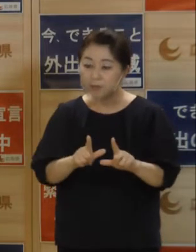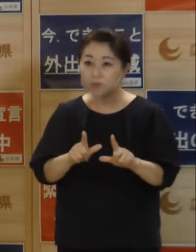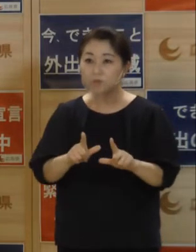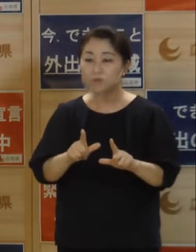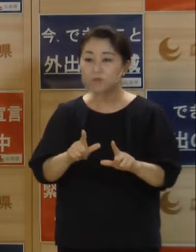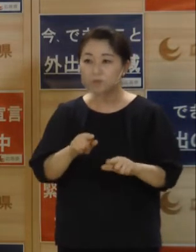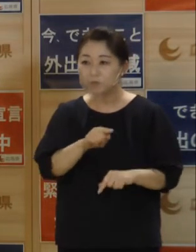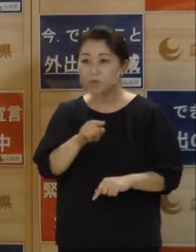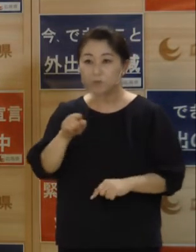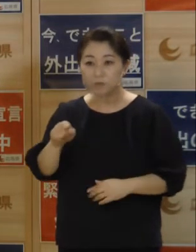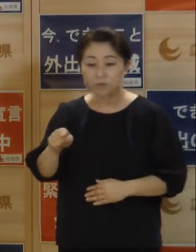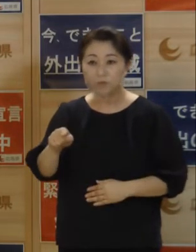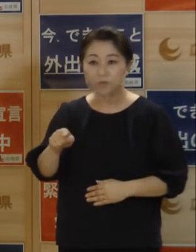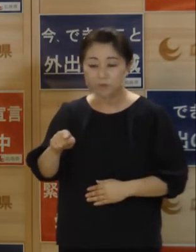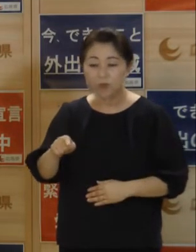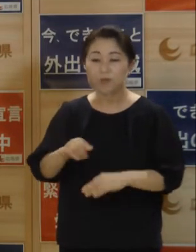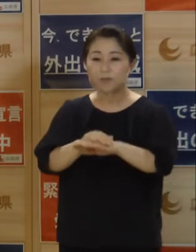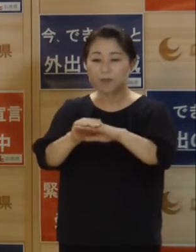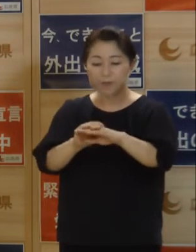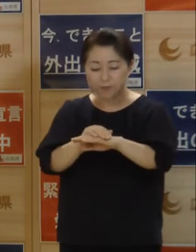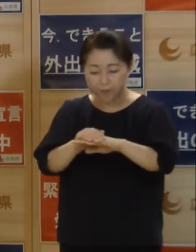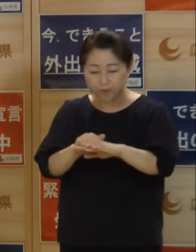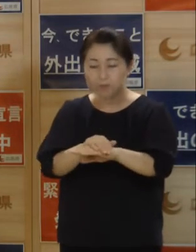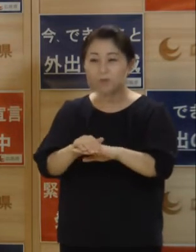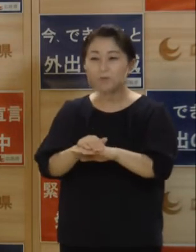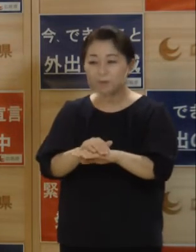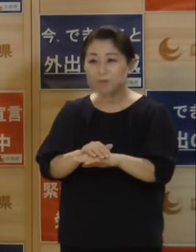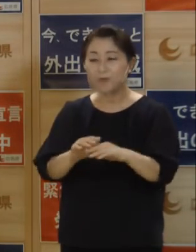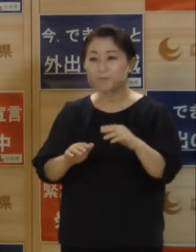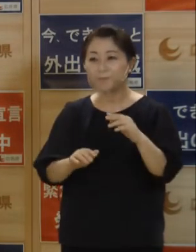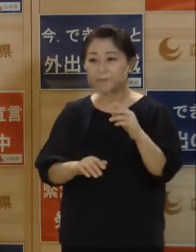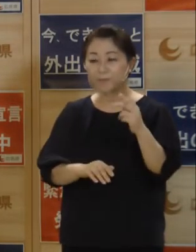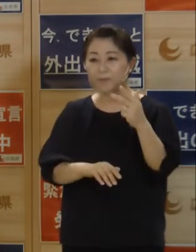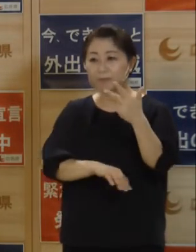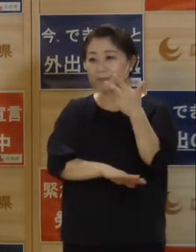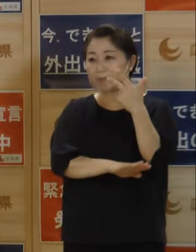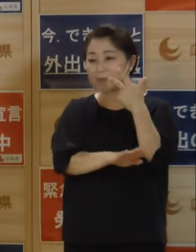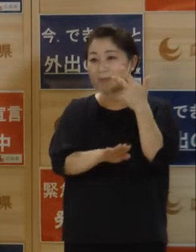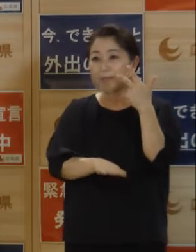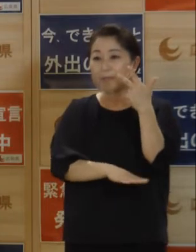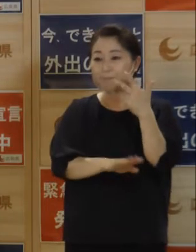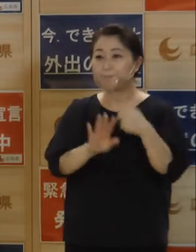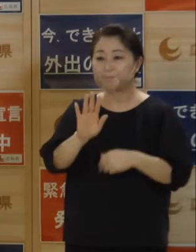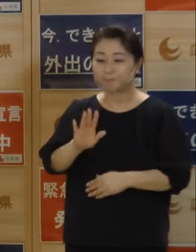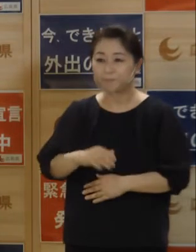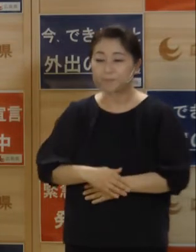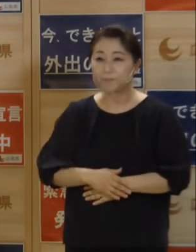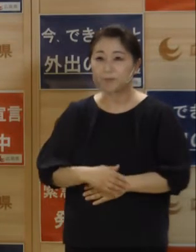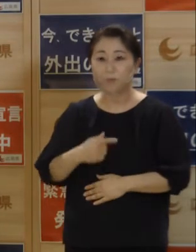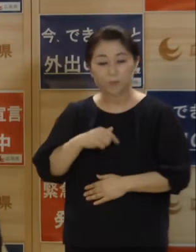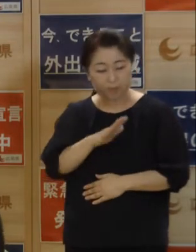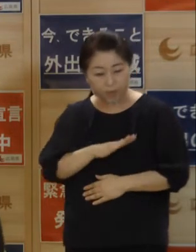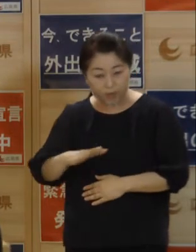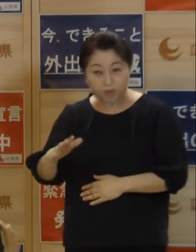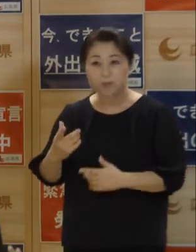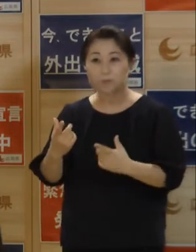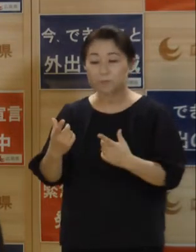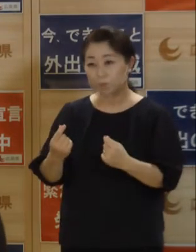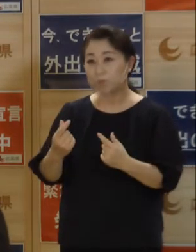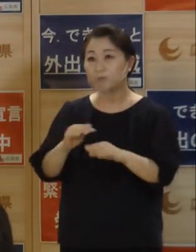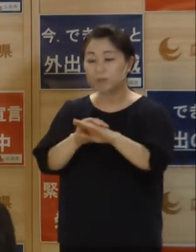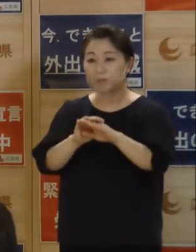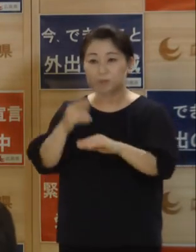な地域の資源であるというふうに、おっしゃってますし、まあ、我々もそういうふうに認識をしているというところなので